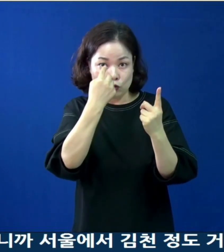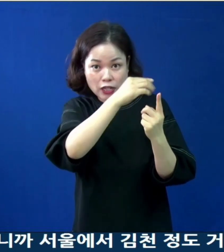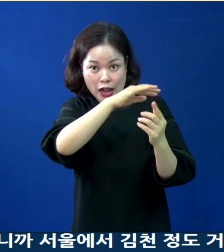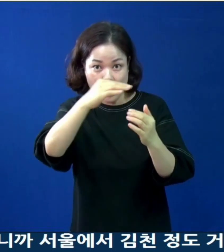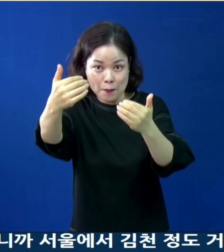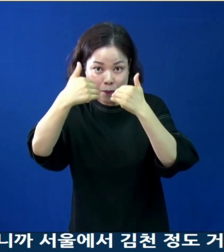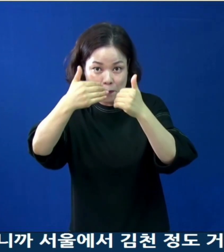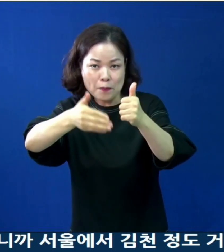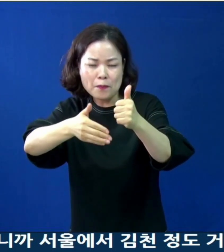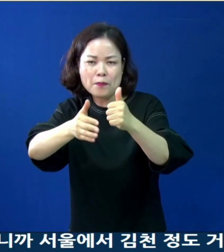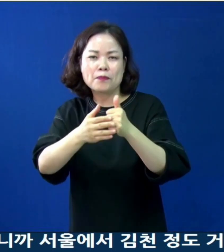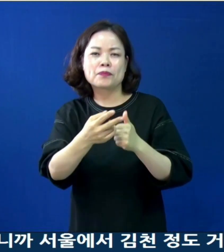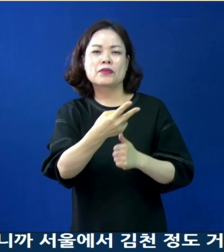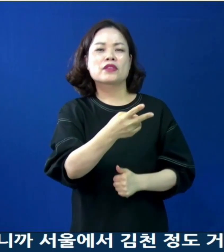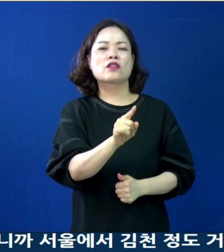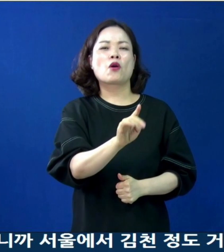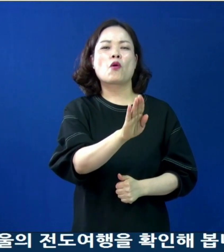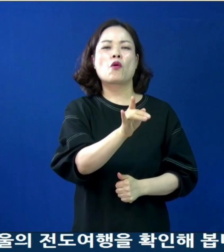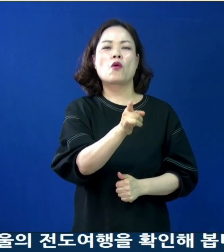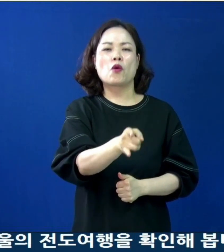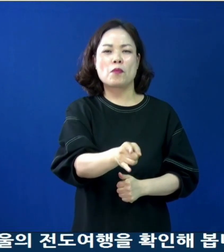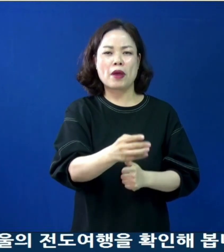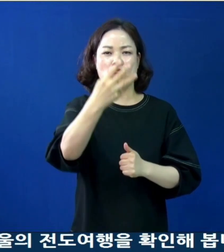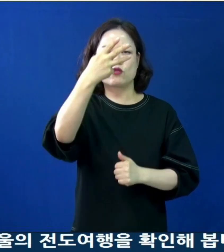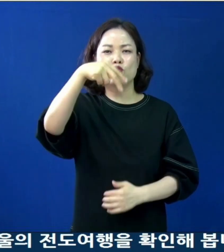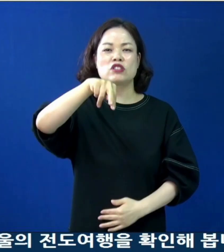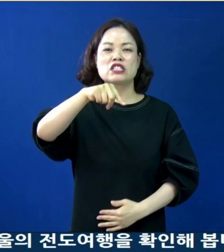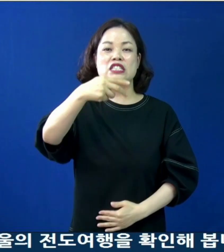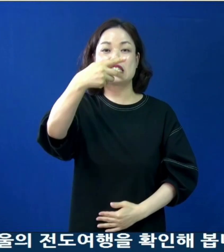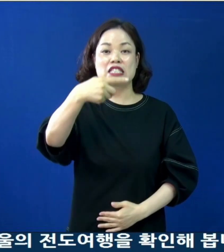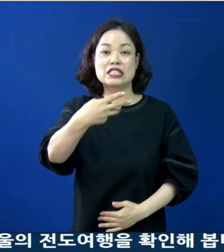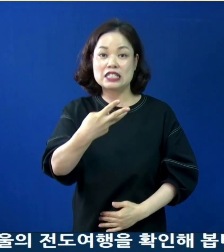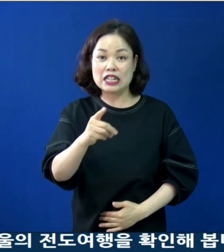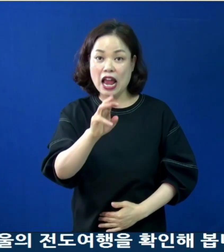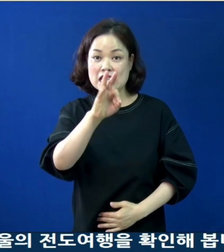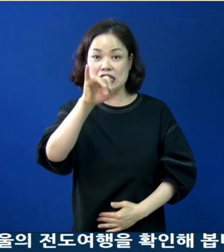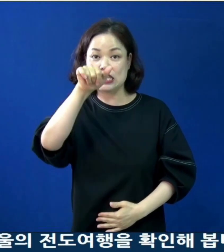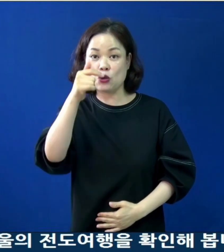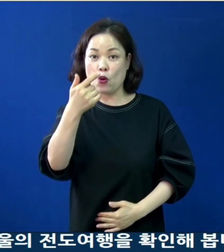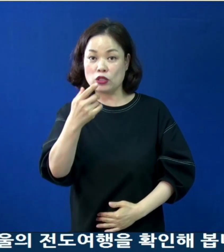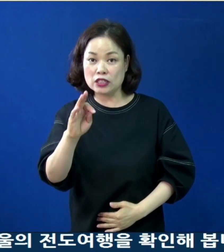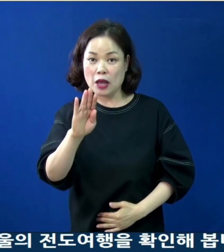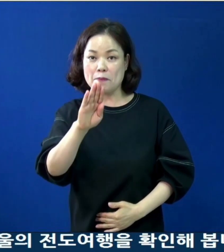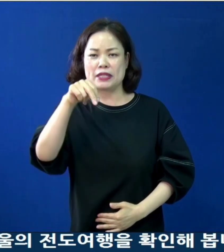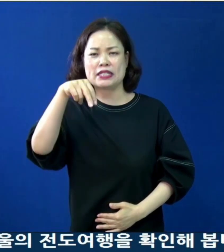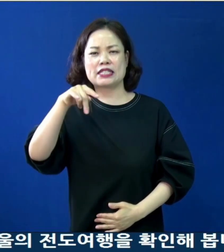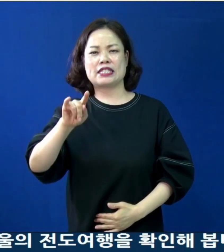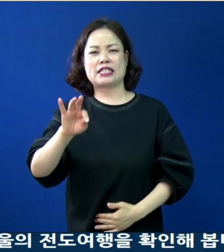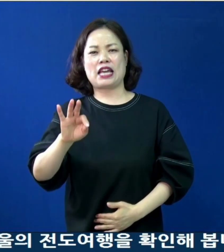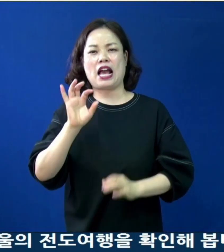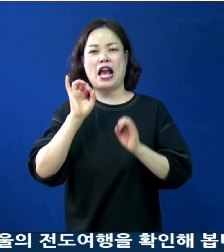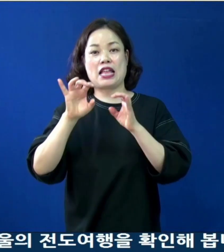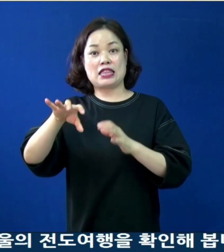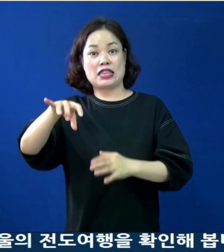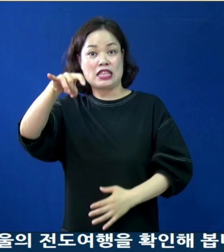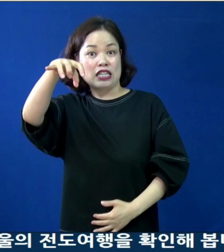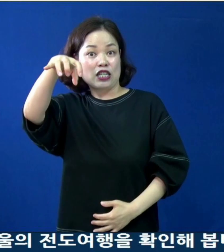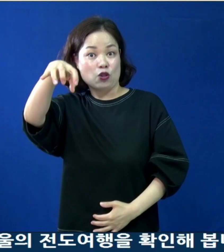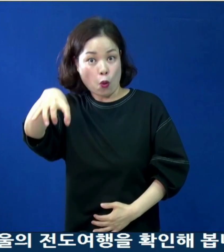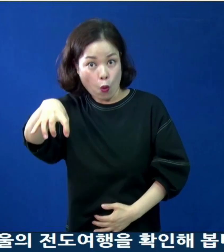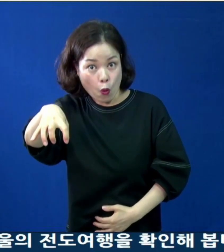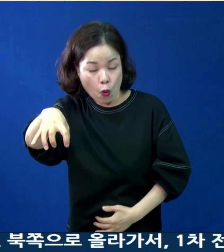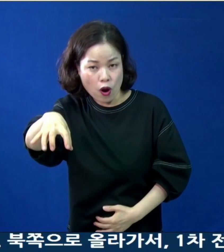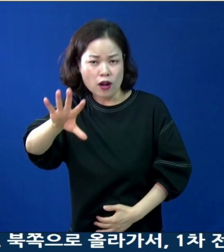보세요. 더베, 루스드라, 이고니온, 비시디아 안디옥. 그래서 이